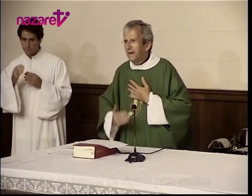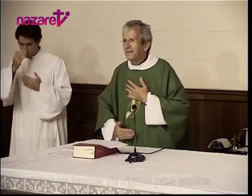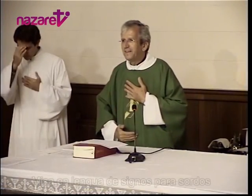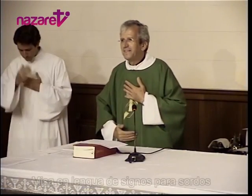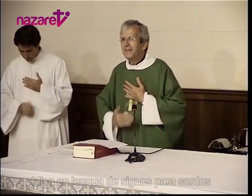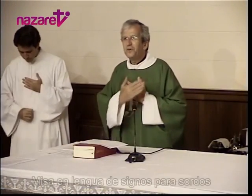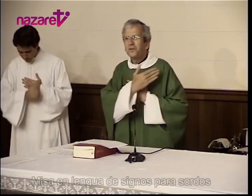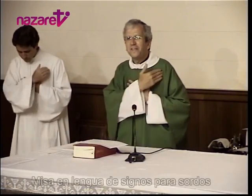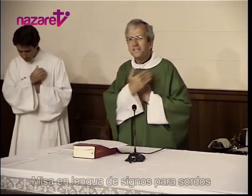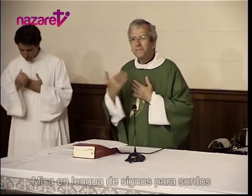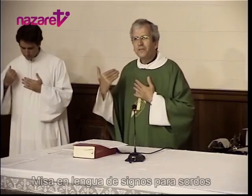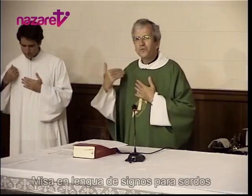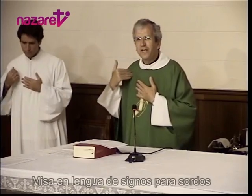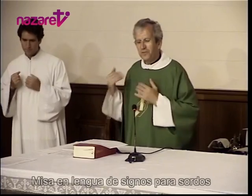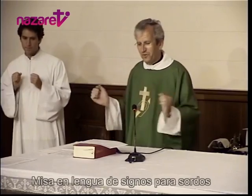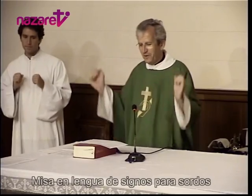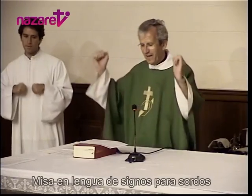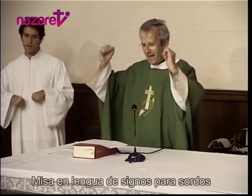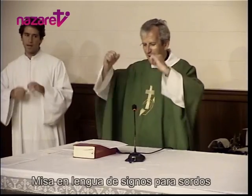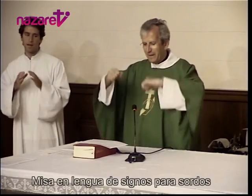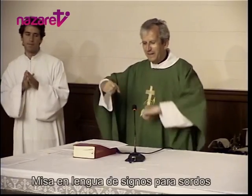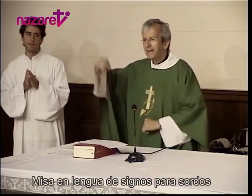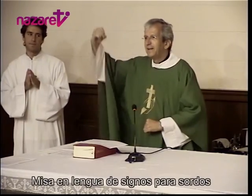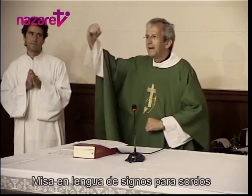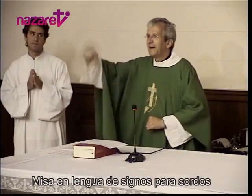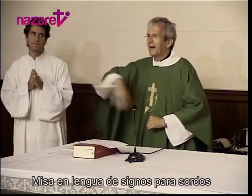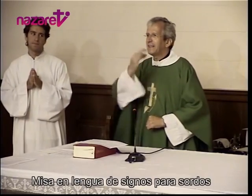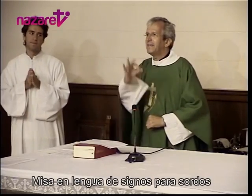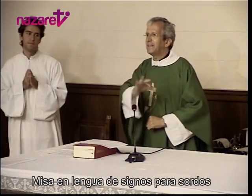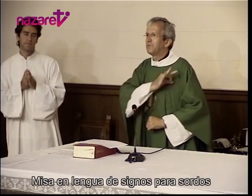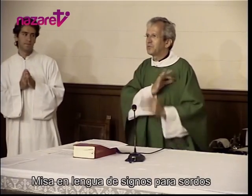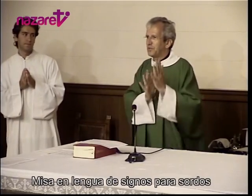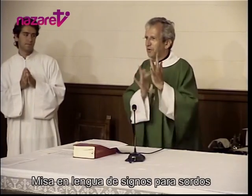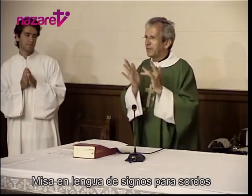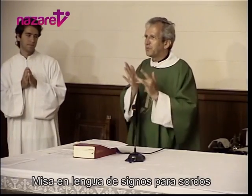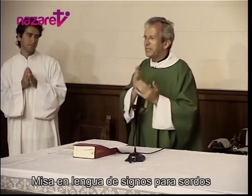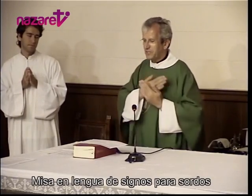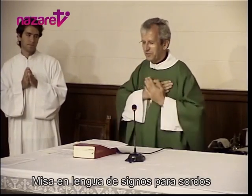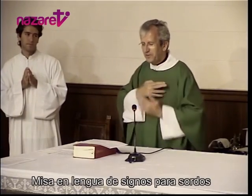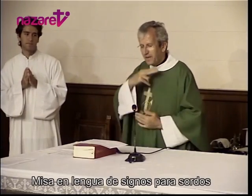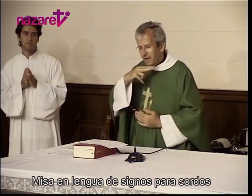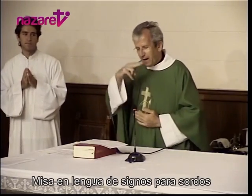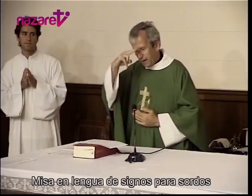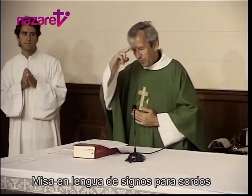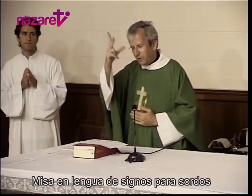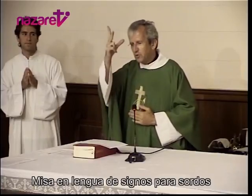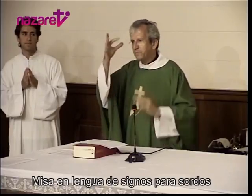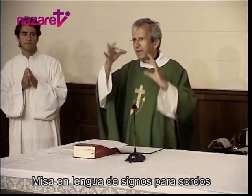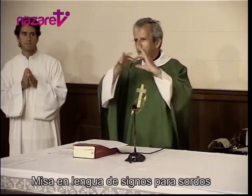Padre, del Hijo y del Espíritu Santo. Amén. La gracia de nuestro Señor Jesucristo, el amor de Dios Padre y la